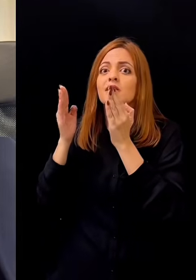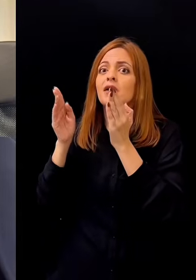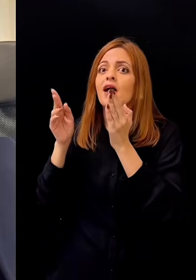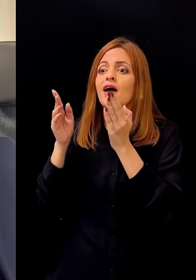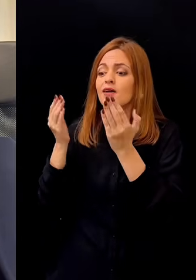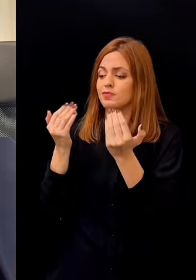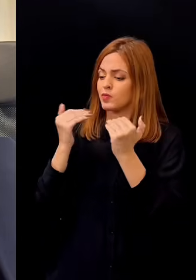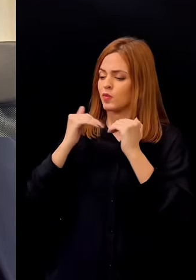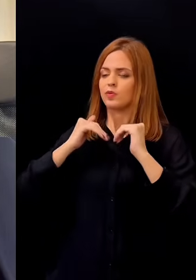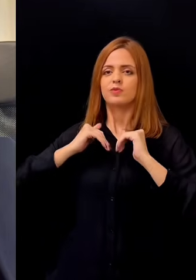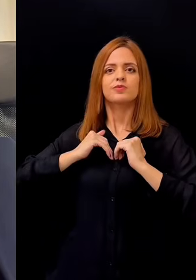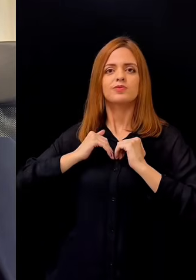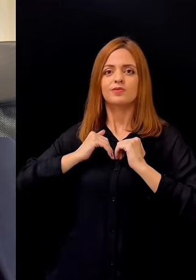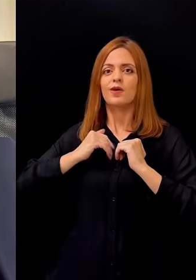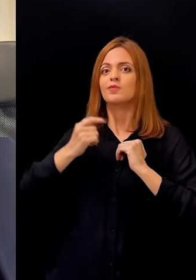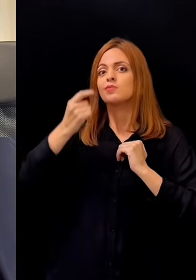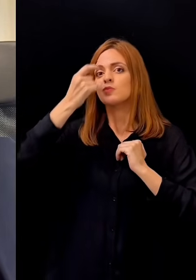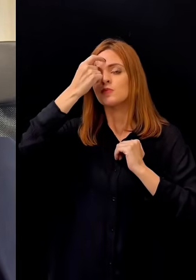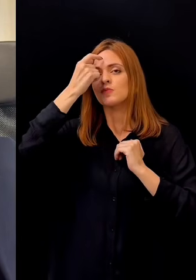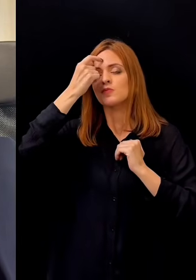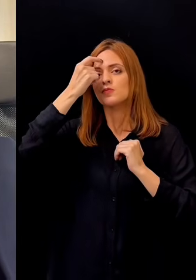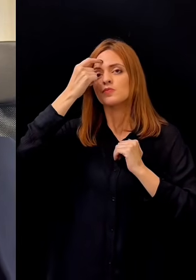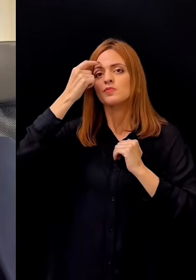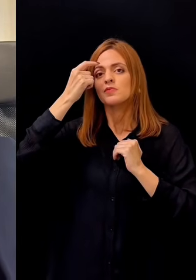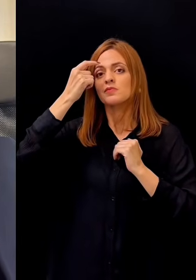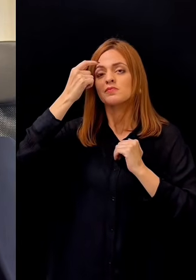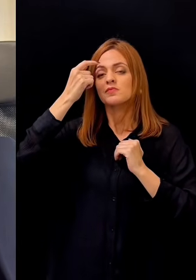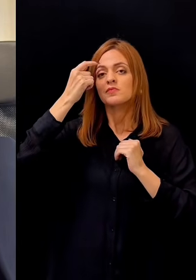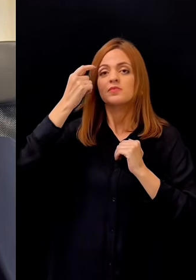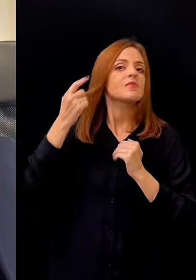é espiritual, em outras palavras. E o espiritual